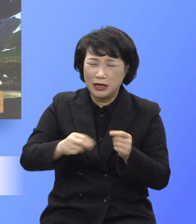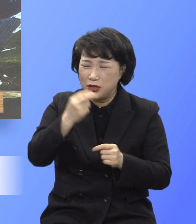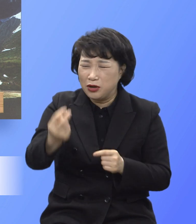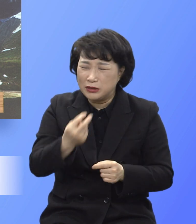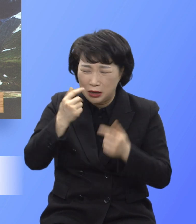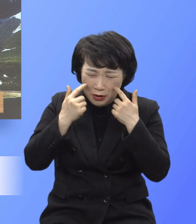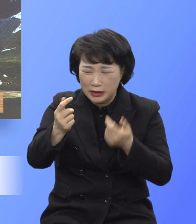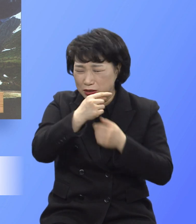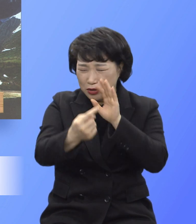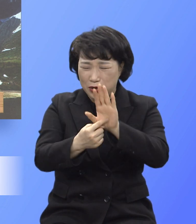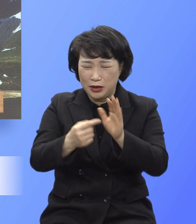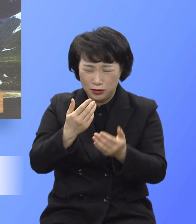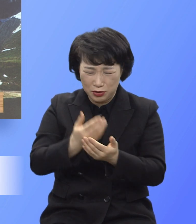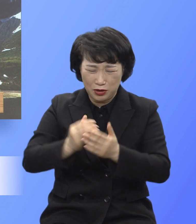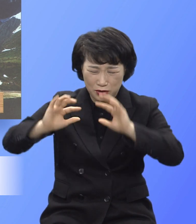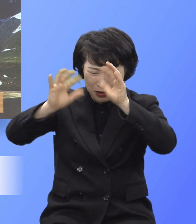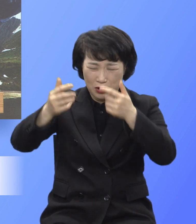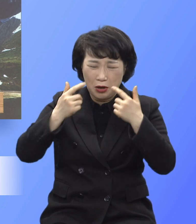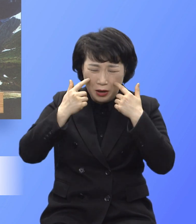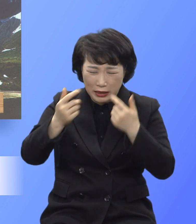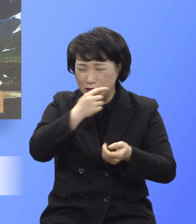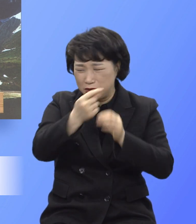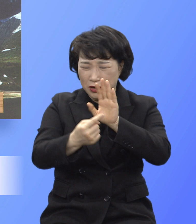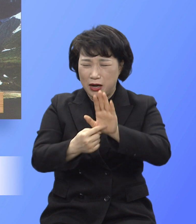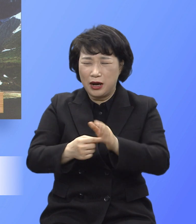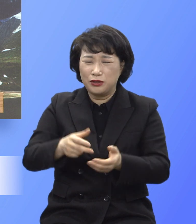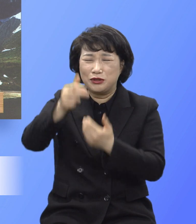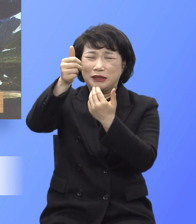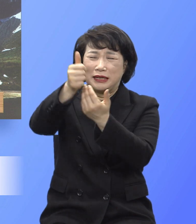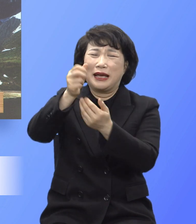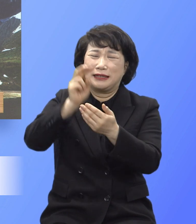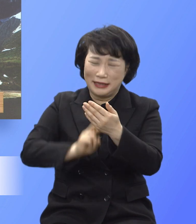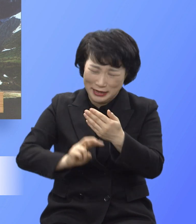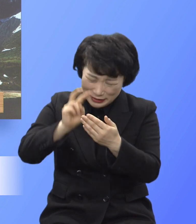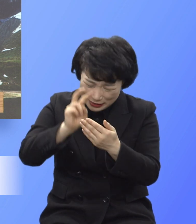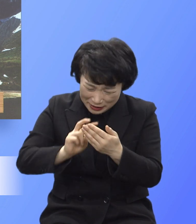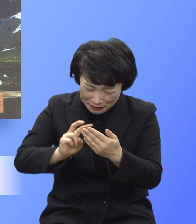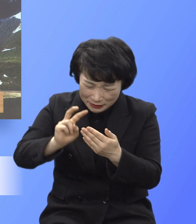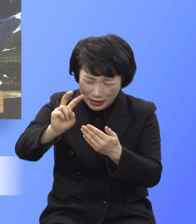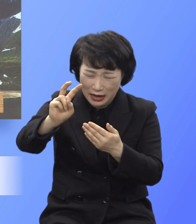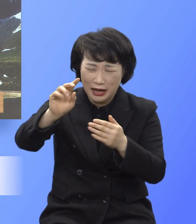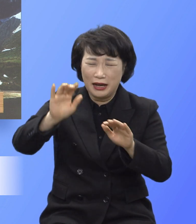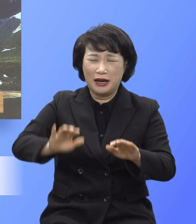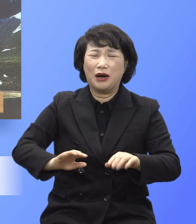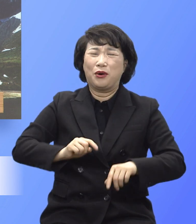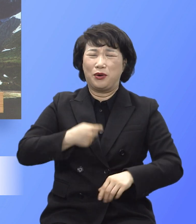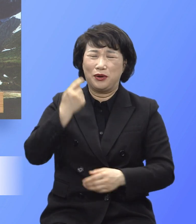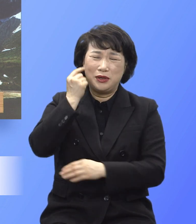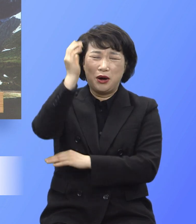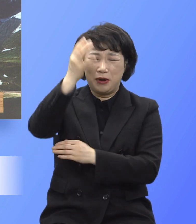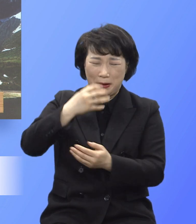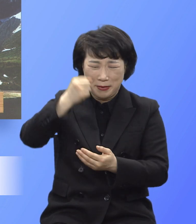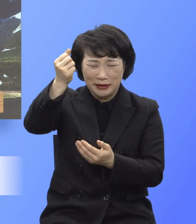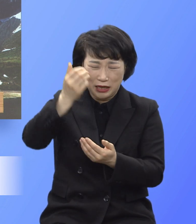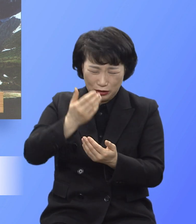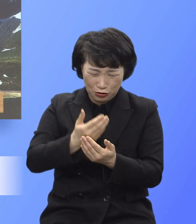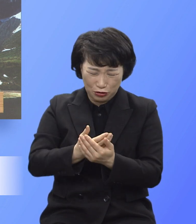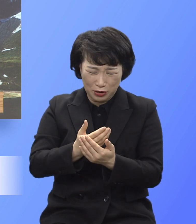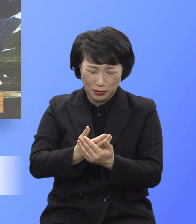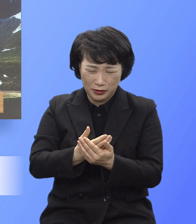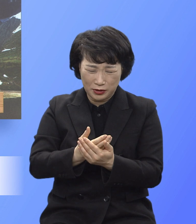영생을 확증하시고 천국을 확증케 하신 주님을 찬양합니다. 홀로 영광